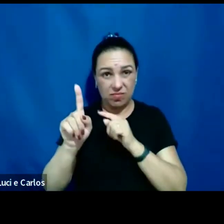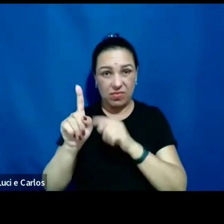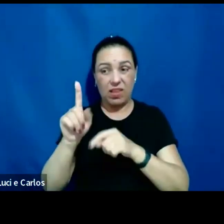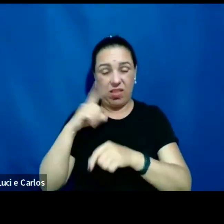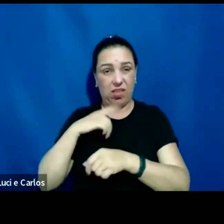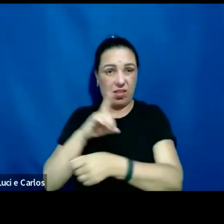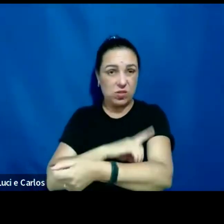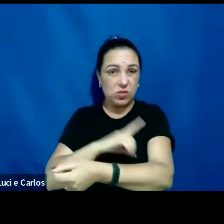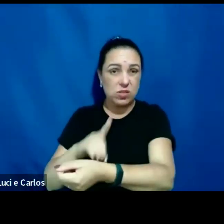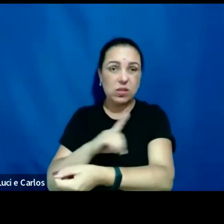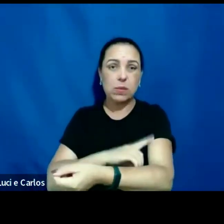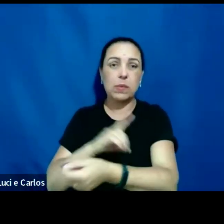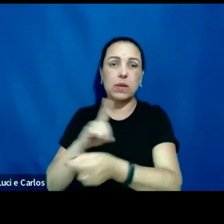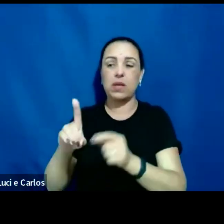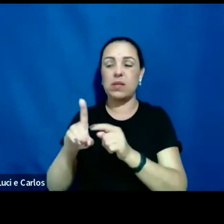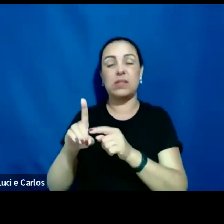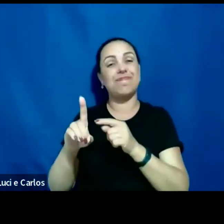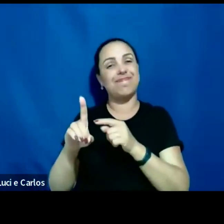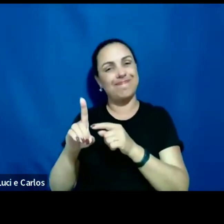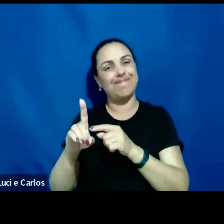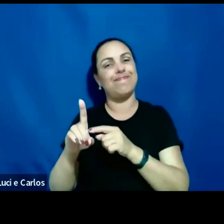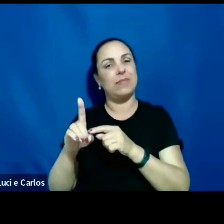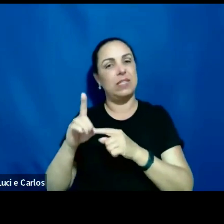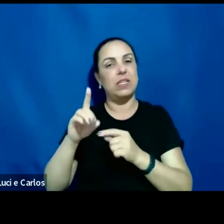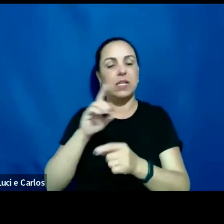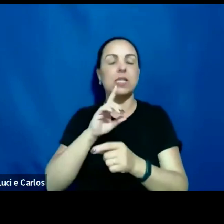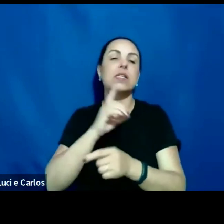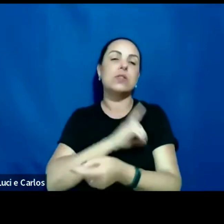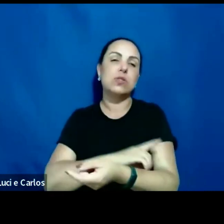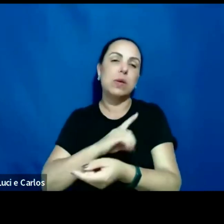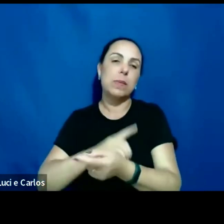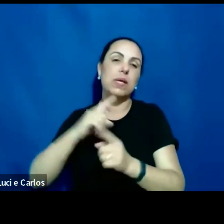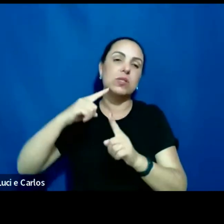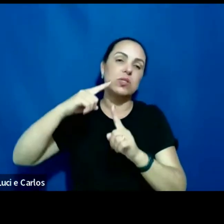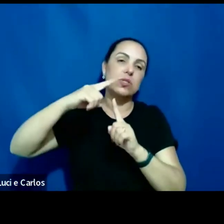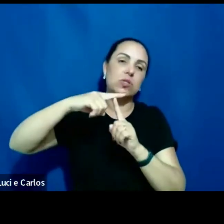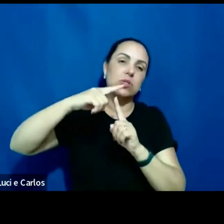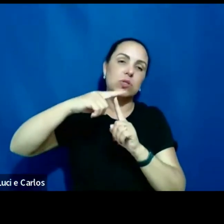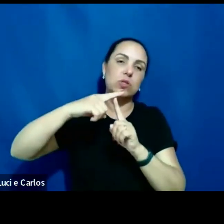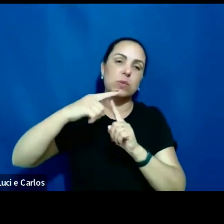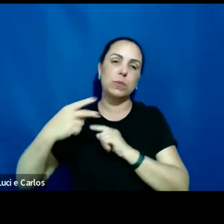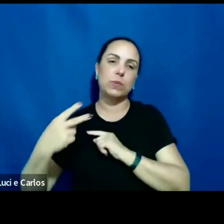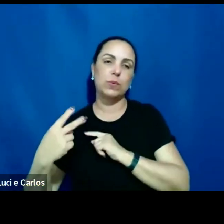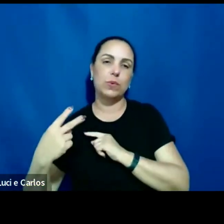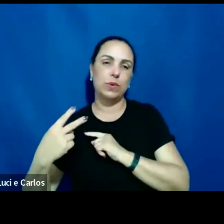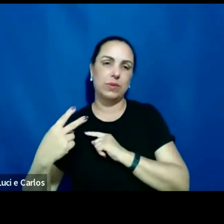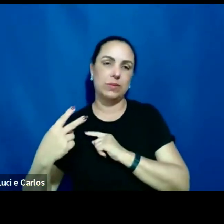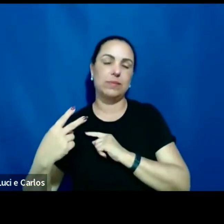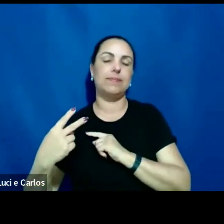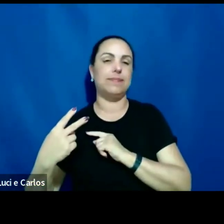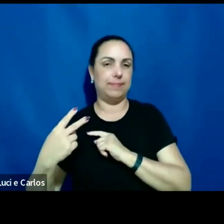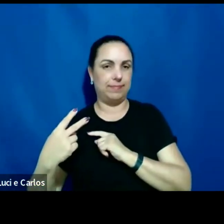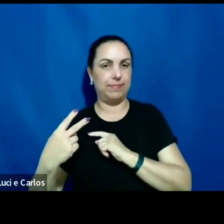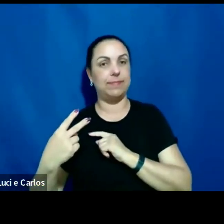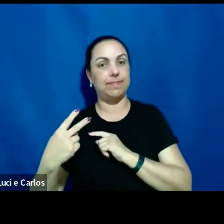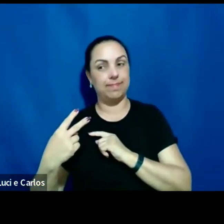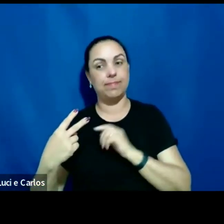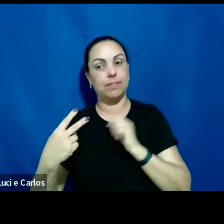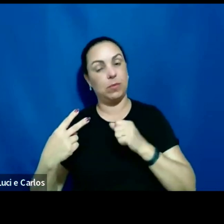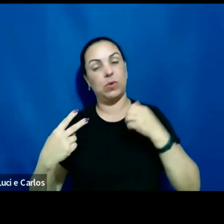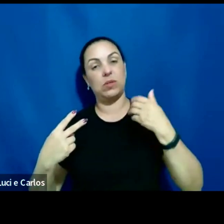uma pessoa que não cuidou da saúde dela. Comeu errado a vida inteira. Então, isso é outro fator. Genética, resistência à